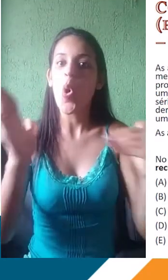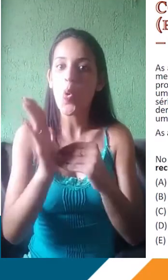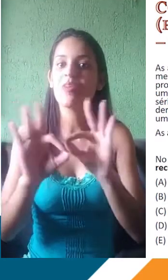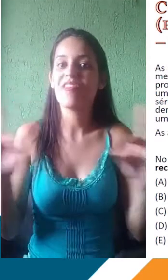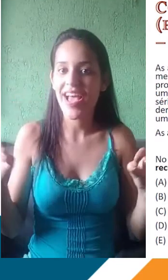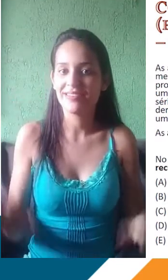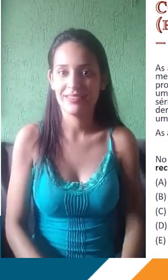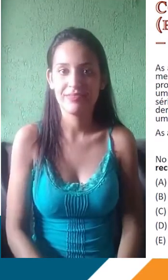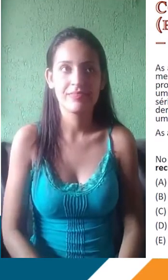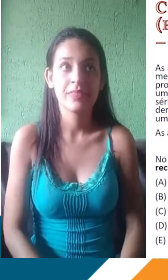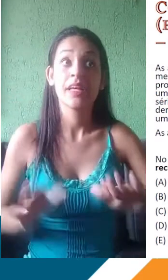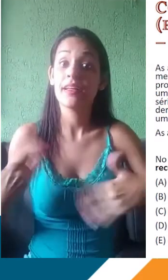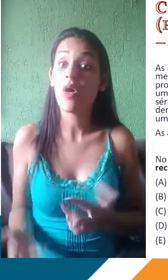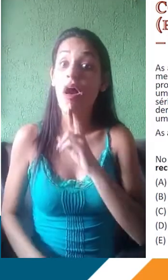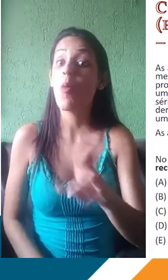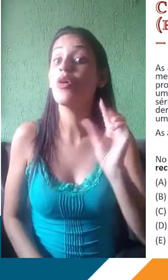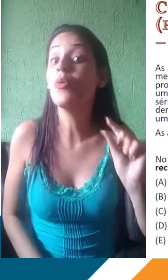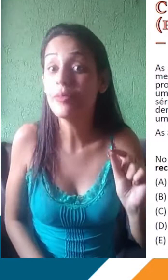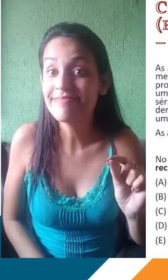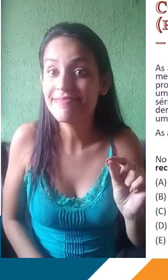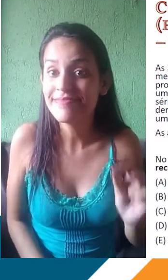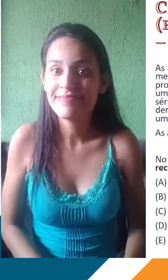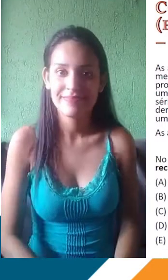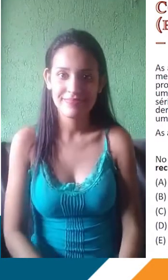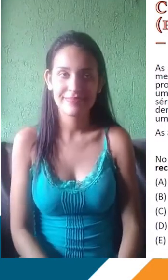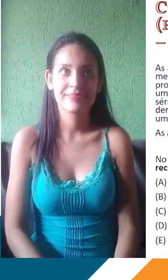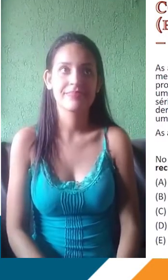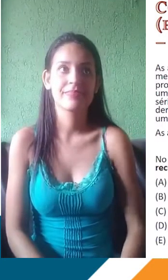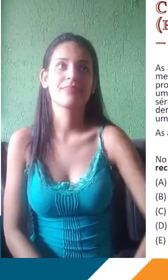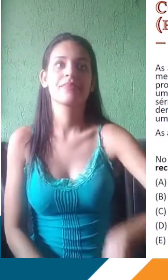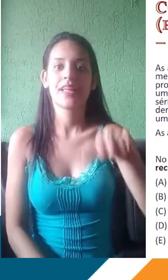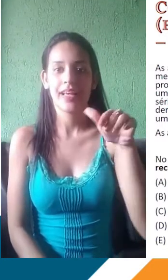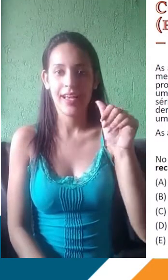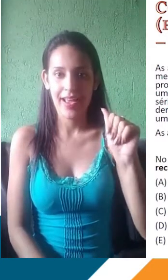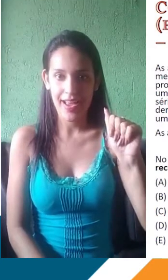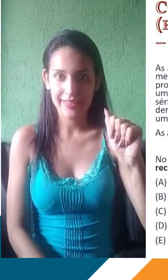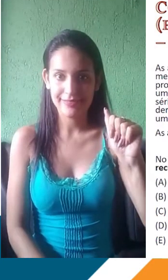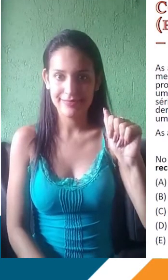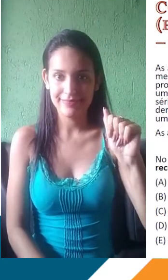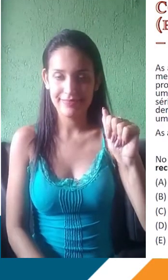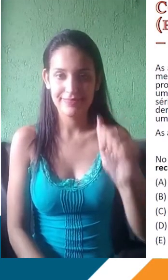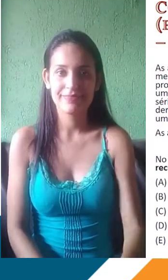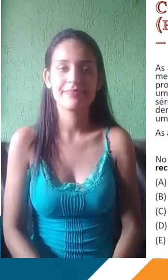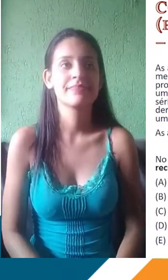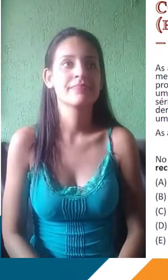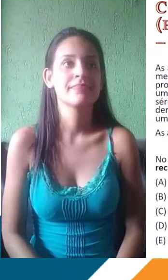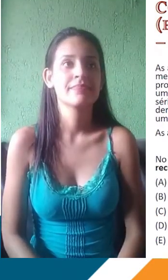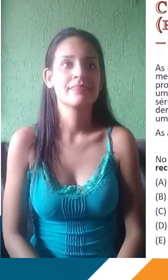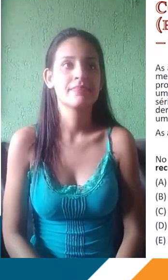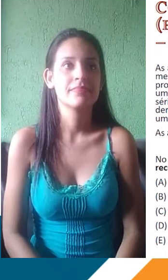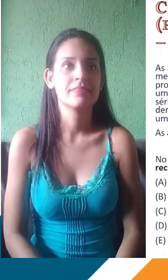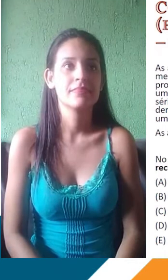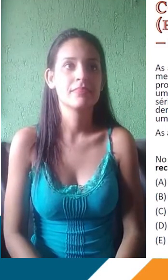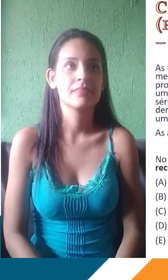para a questão A, que é intensificar a ideia do súbito amadurecimento. Porém, como aqui nós temos esse